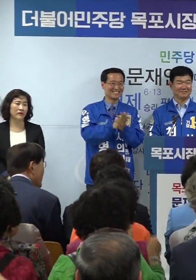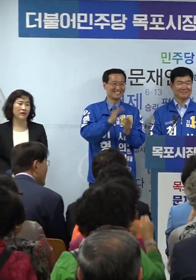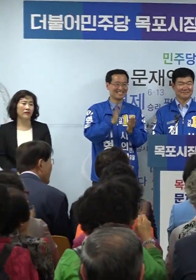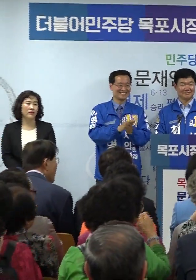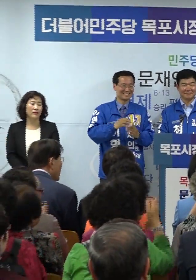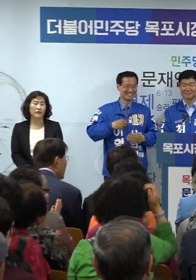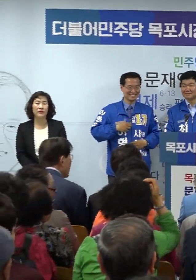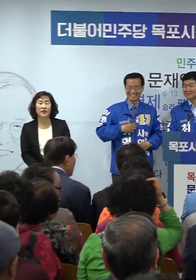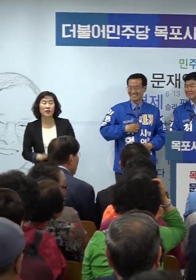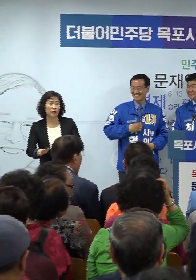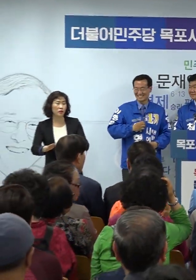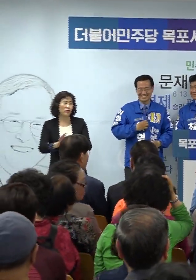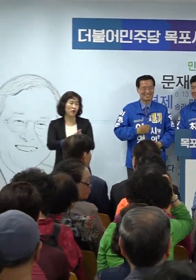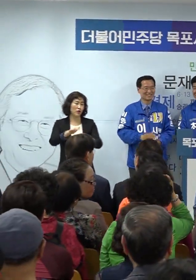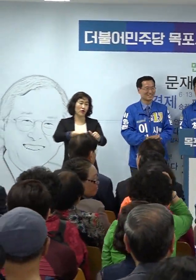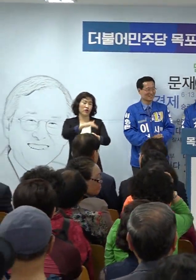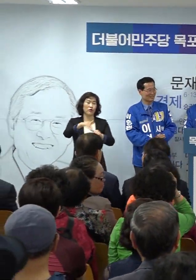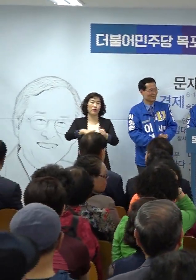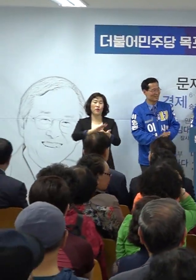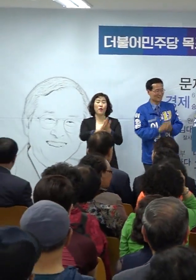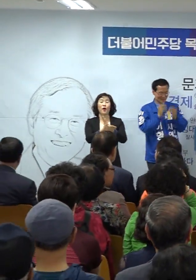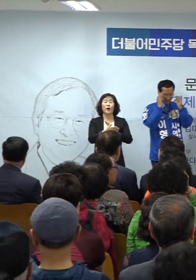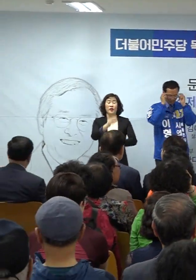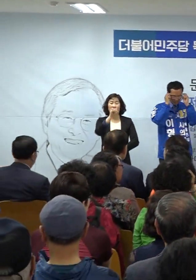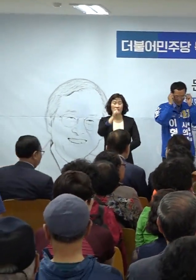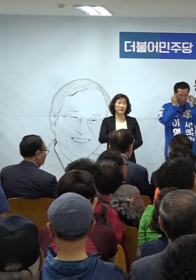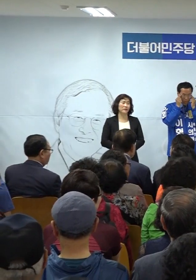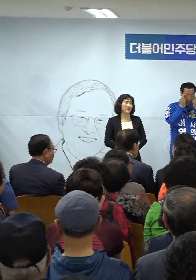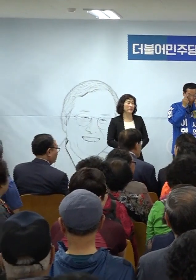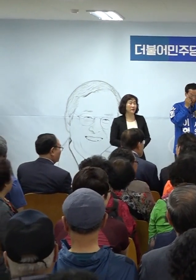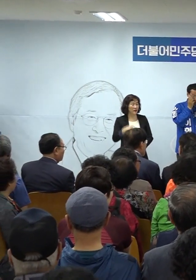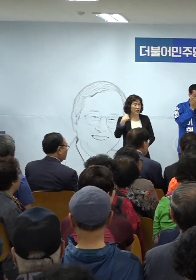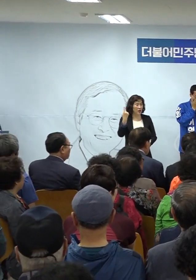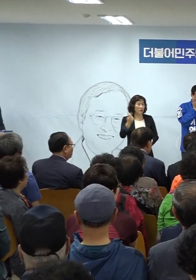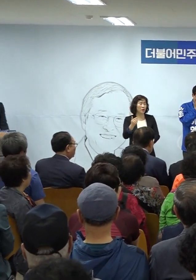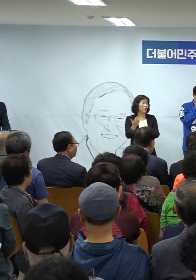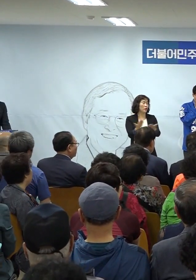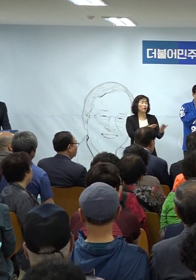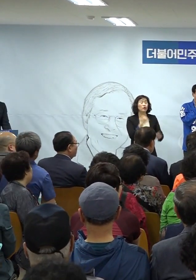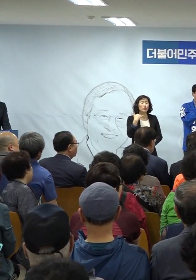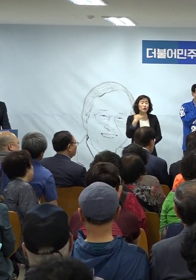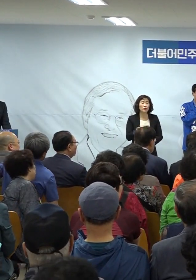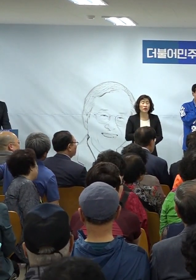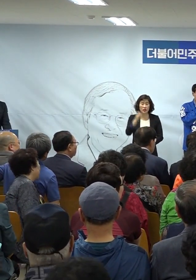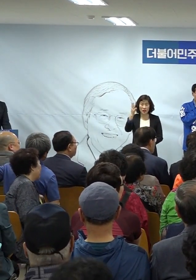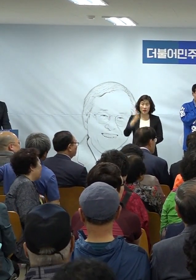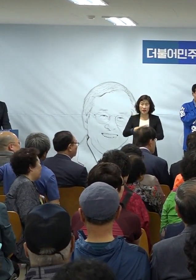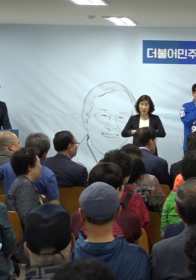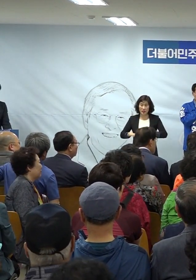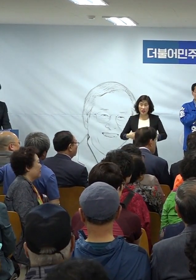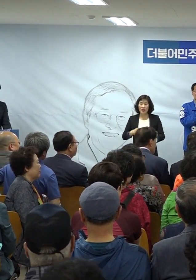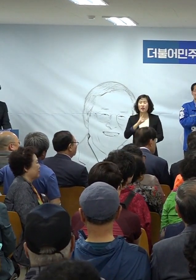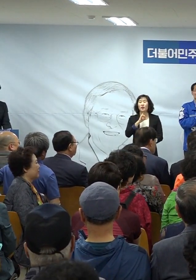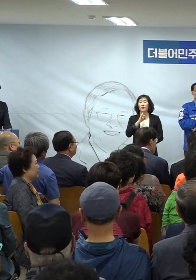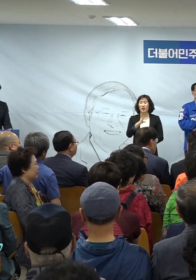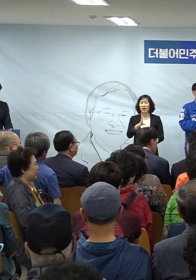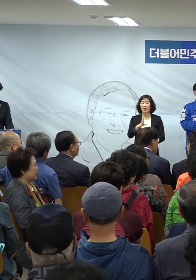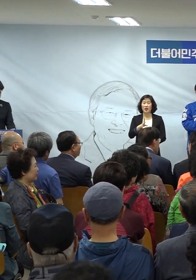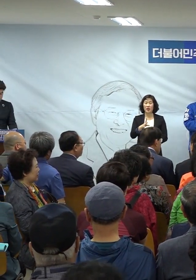네, 분위기가 점점 고조되고 있는 것 같습니다. 다음으로 모실 분은 광주 전남의